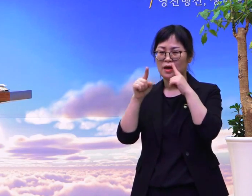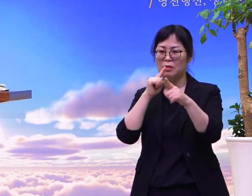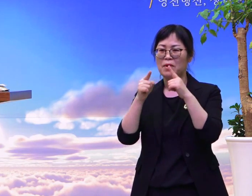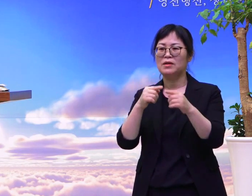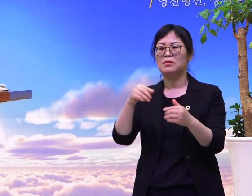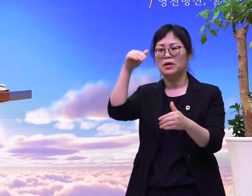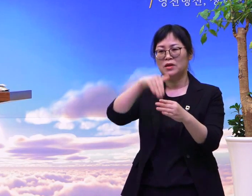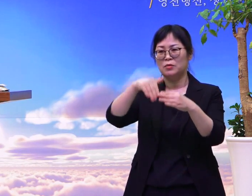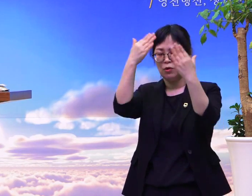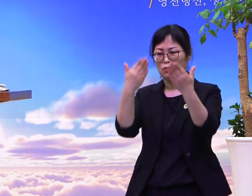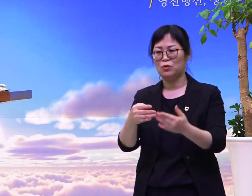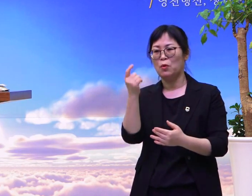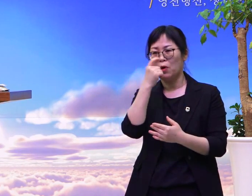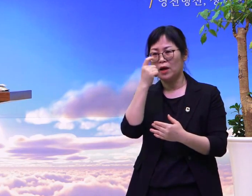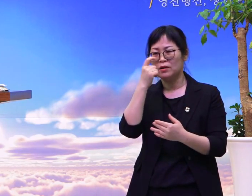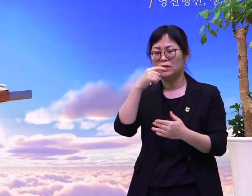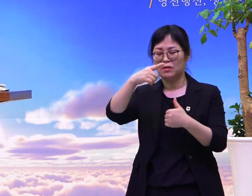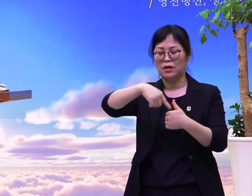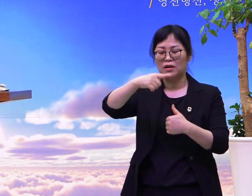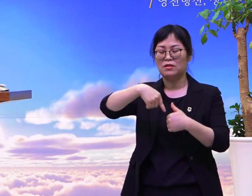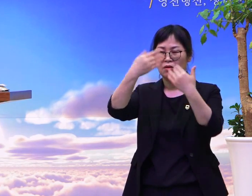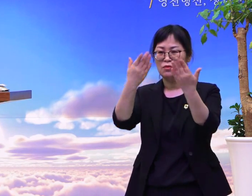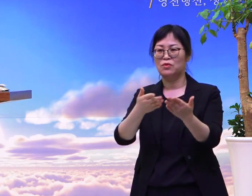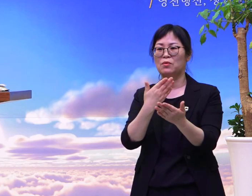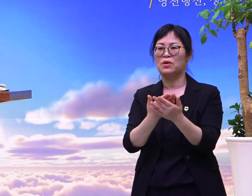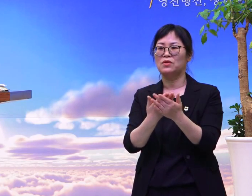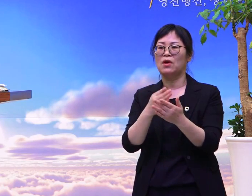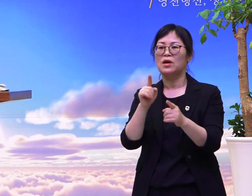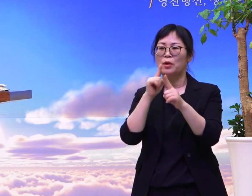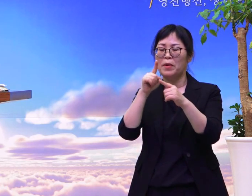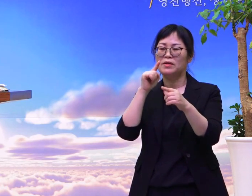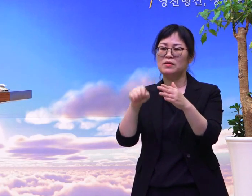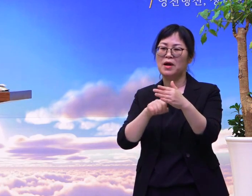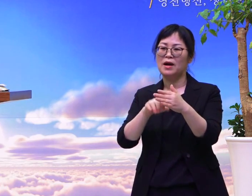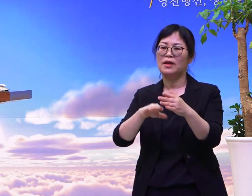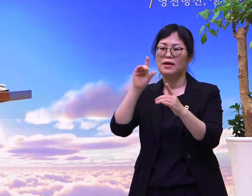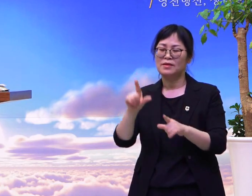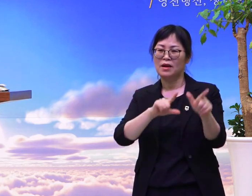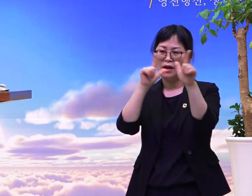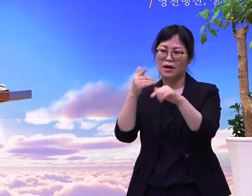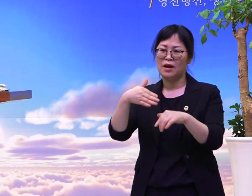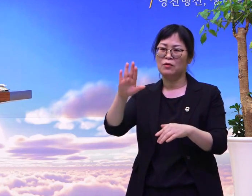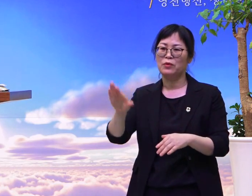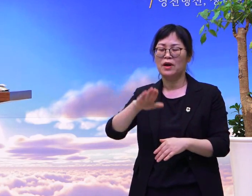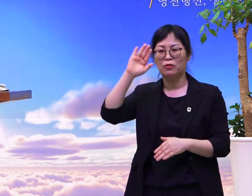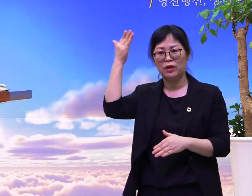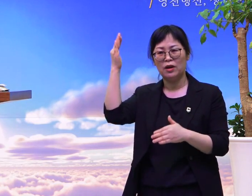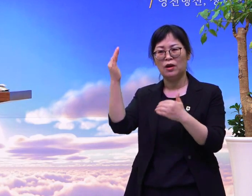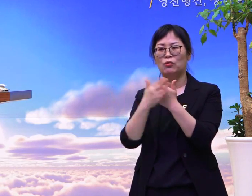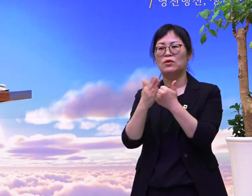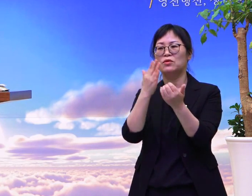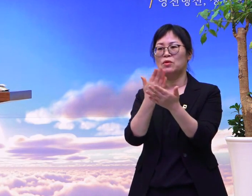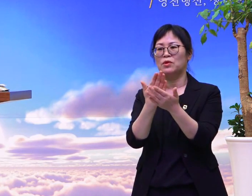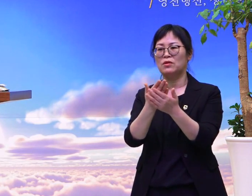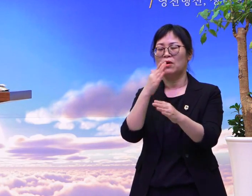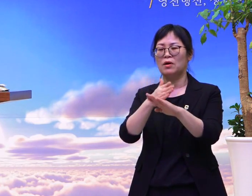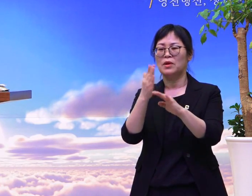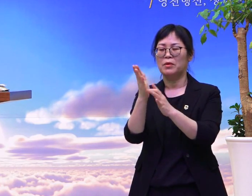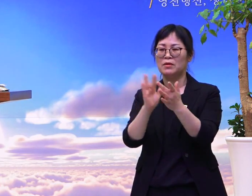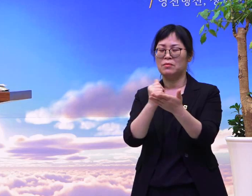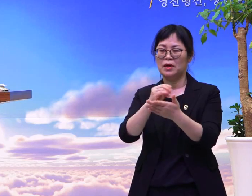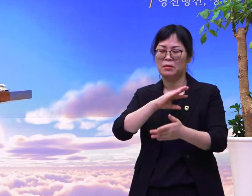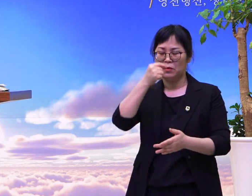가르쳐 주시옵소서. 그 말씀의 진리 가운데 살아가는 우리 모두가 되게 하여 주시옵소서. 감사드리며 예수님의 이름으로